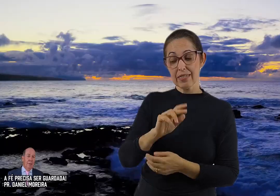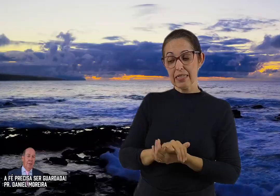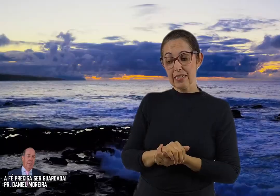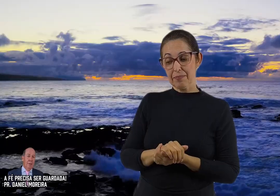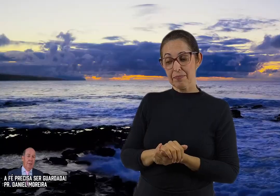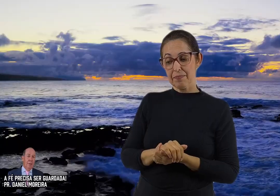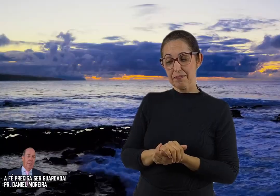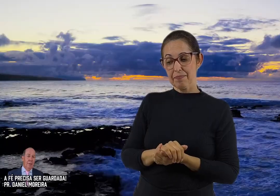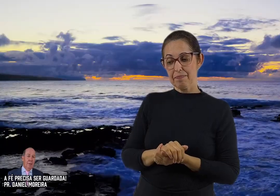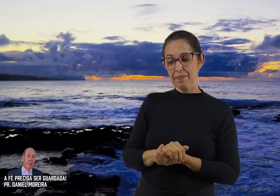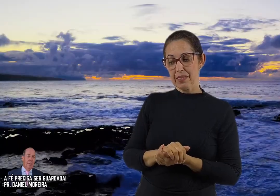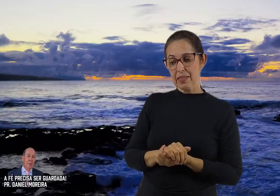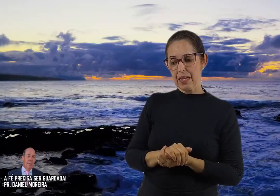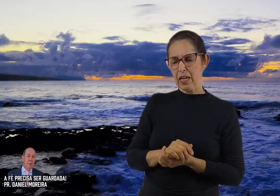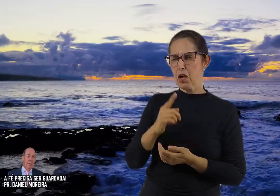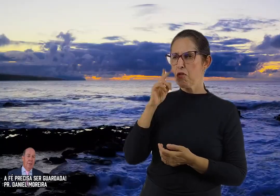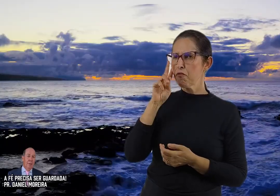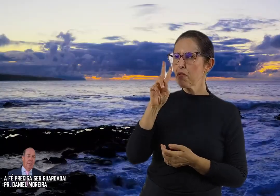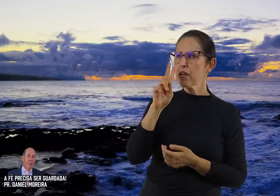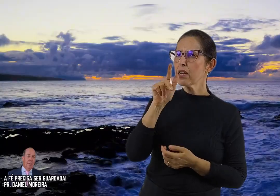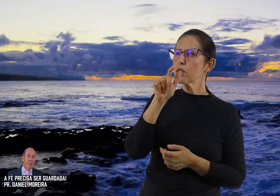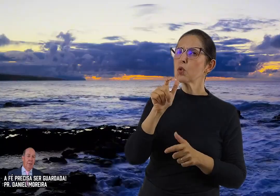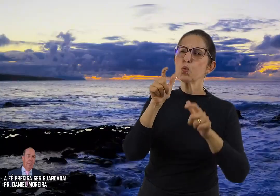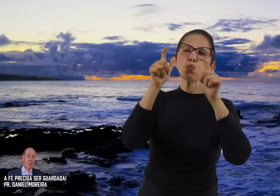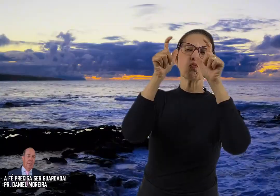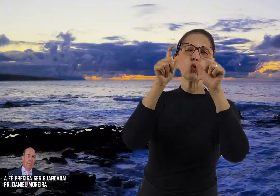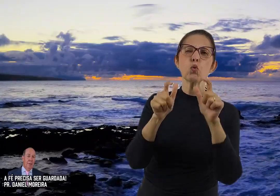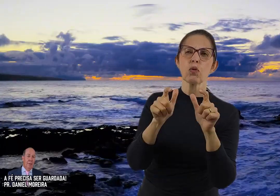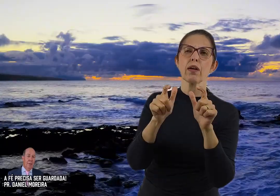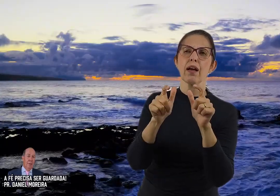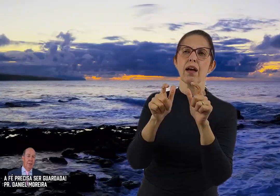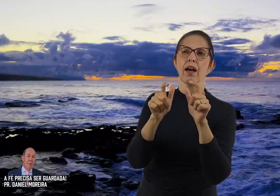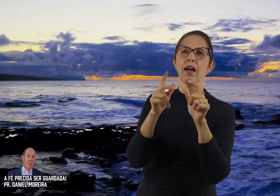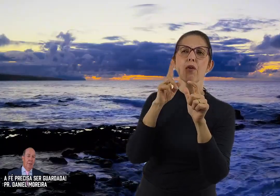Eu vi a minha mãe lá no local tal. Citou o local.